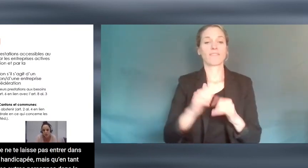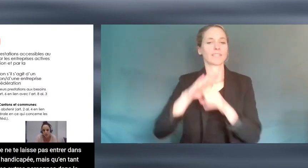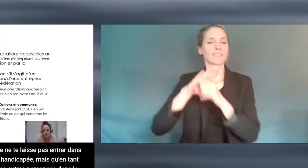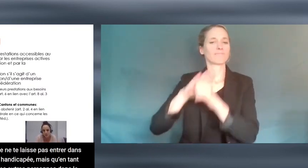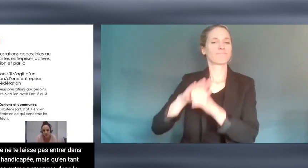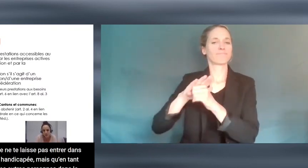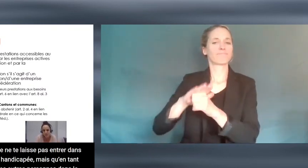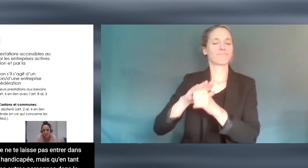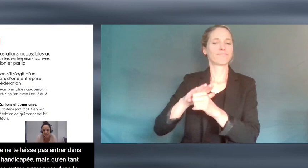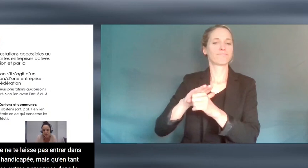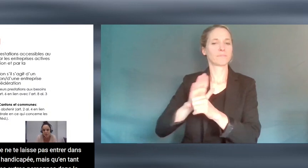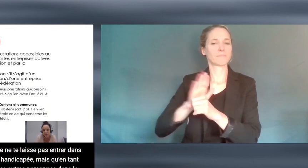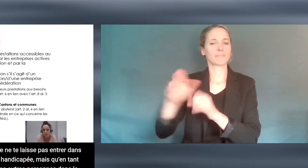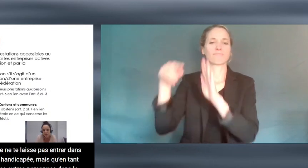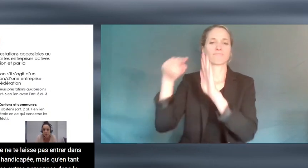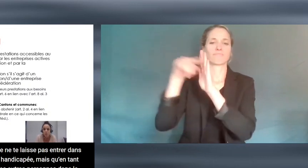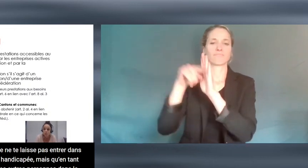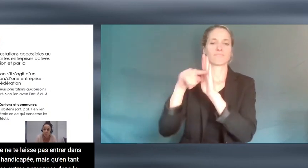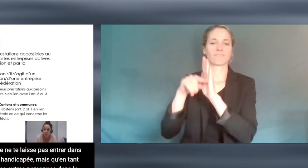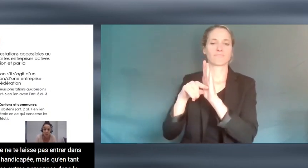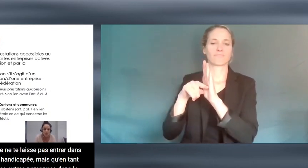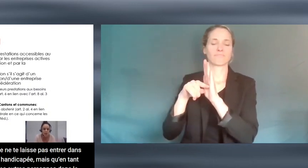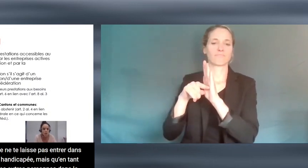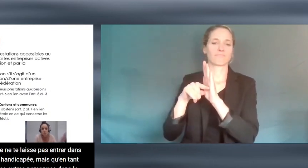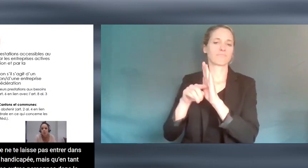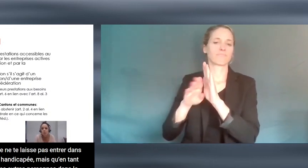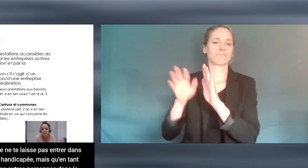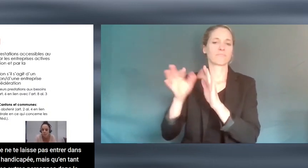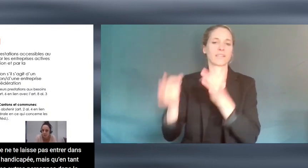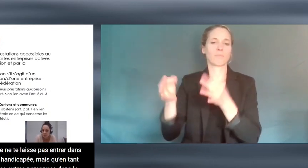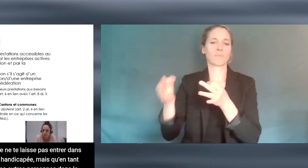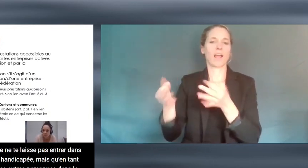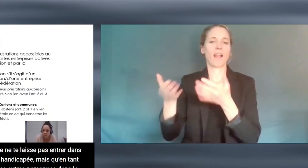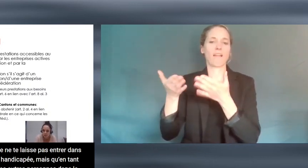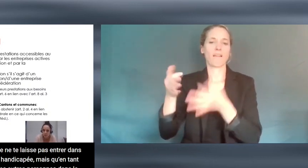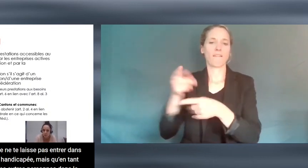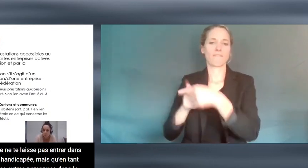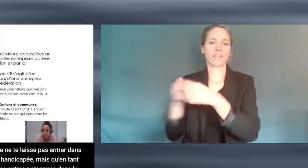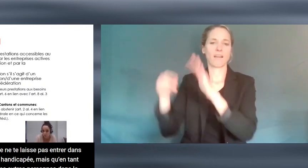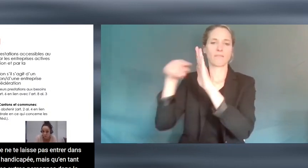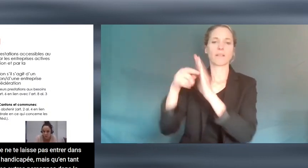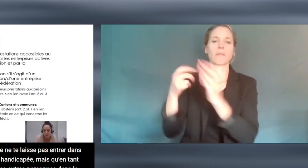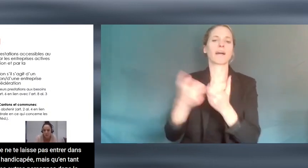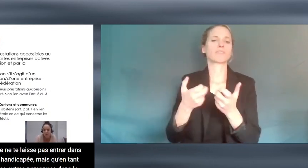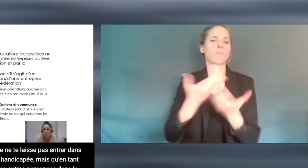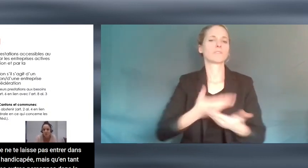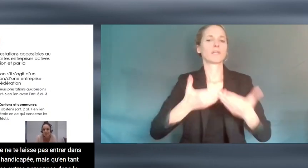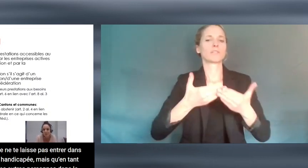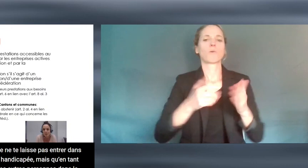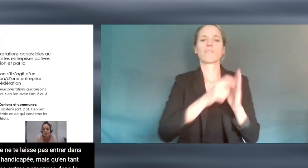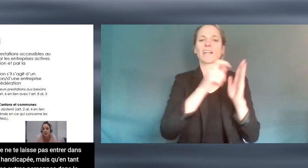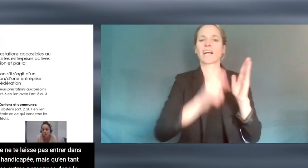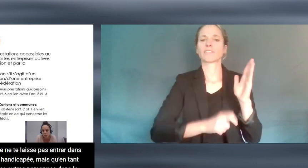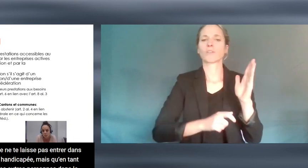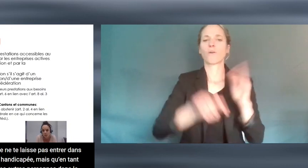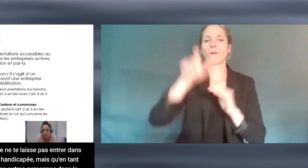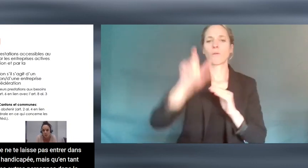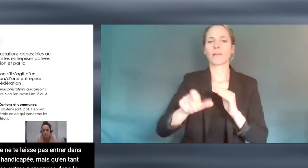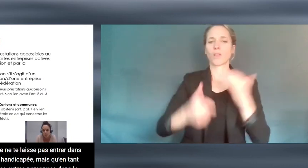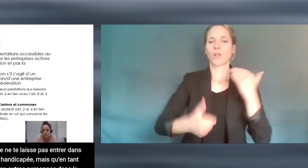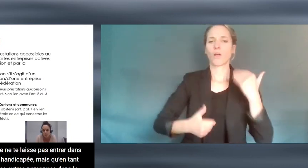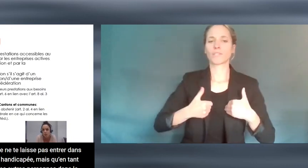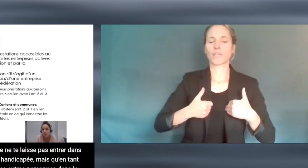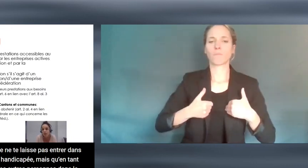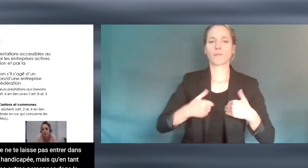le tribunal fédéral, c'est-à-dire une discrimination où on dirait je ne te laisse pas entrer dans ce restaurant parce que tu es une personne handicapée et qu'en tant que